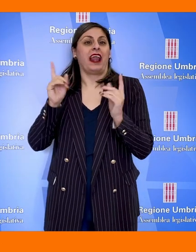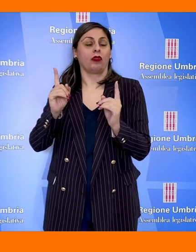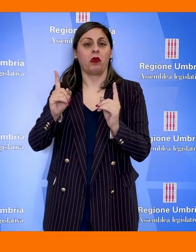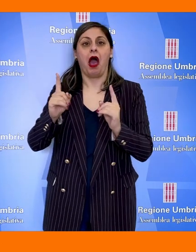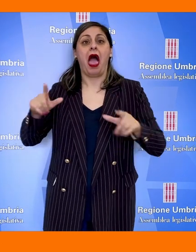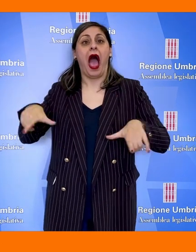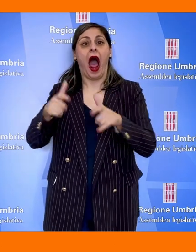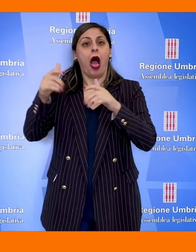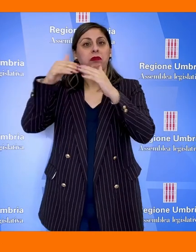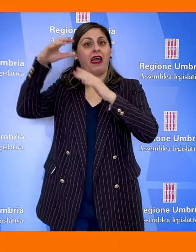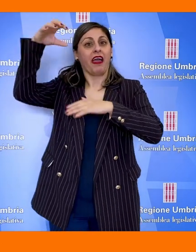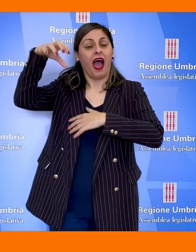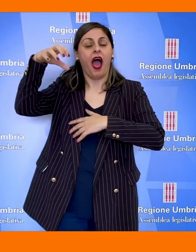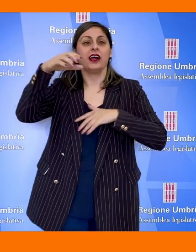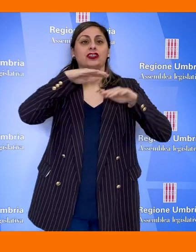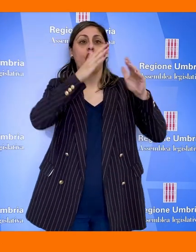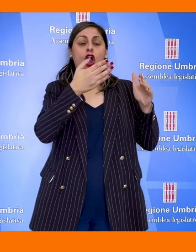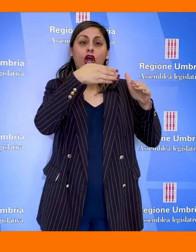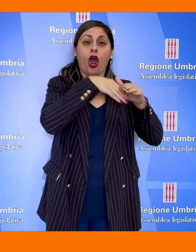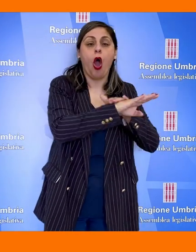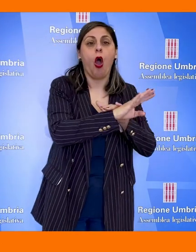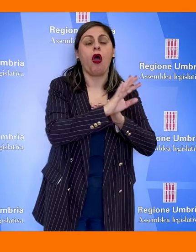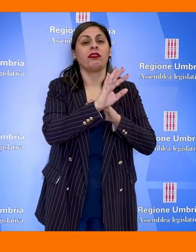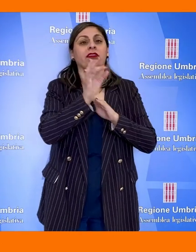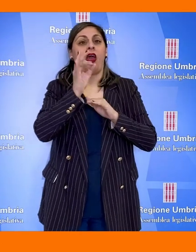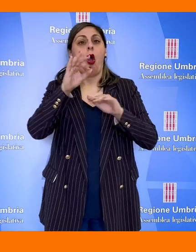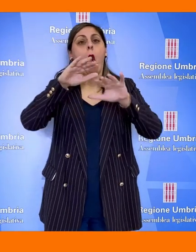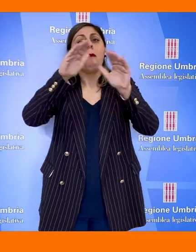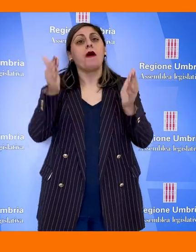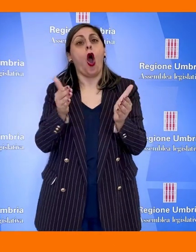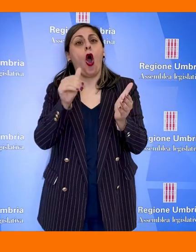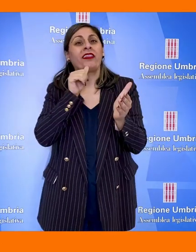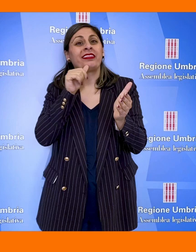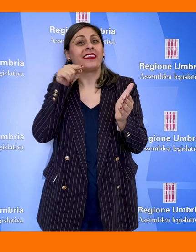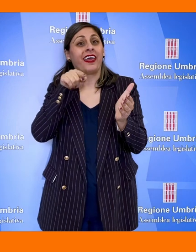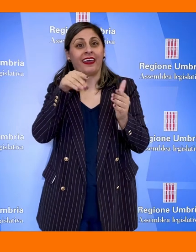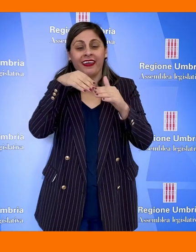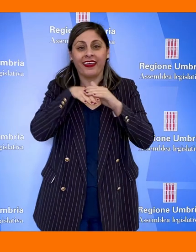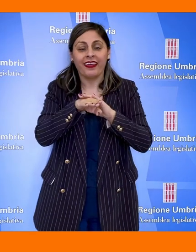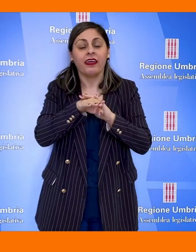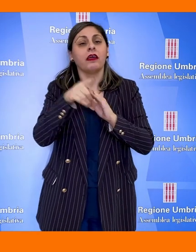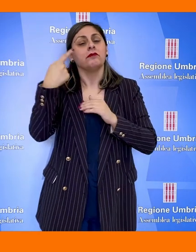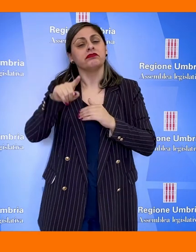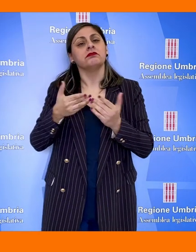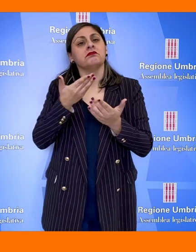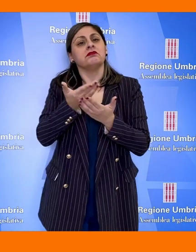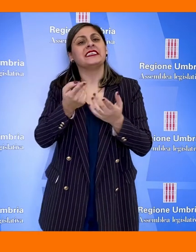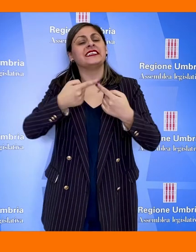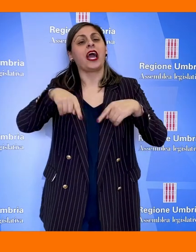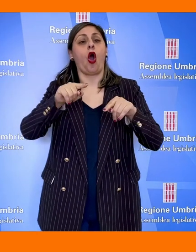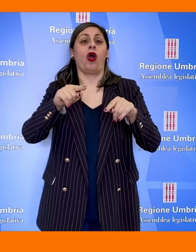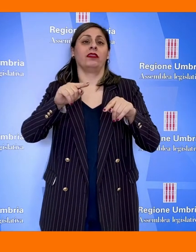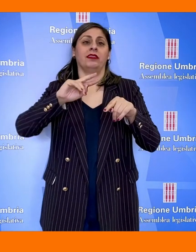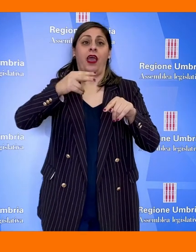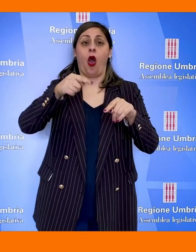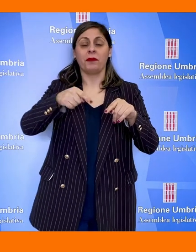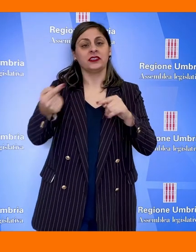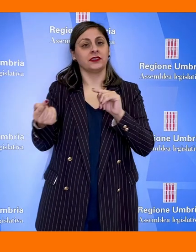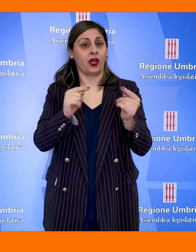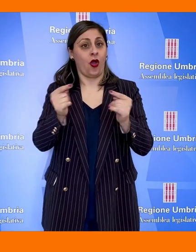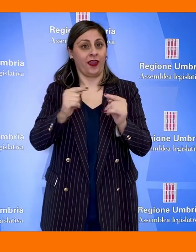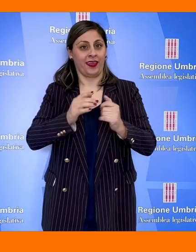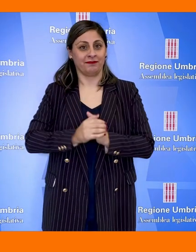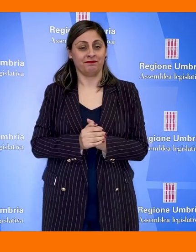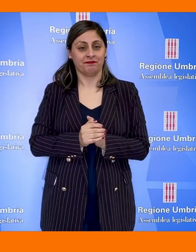naturali, case sugli alberi, nelle botti o nelle grotte, è stata al centro dell'audizione della seconda commissione. sulla proposta di legge